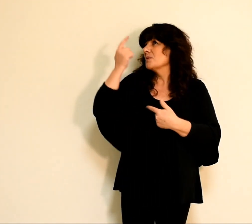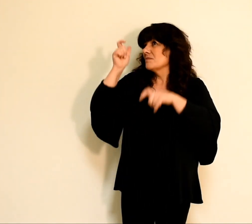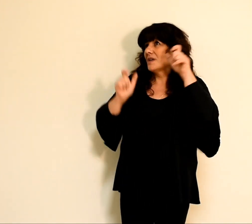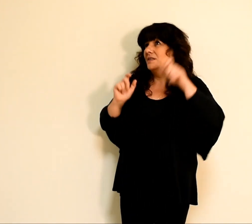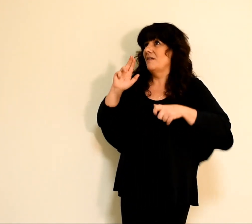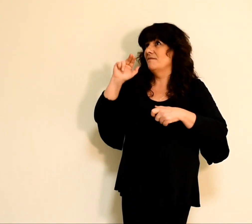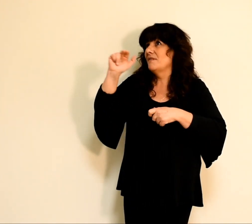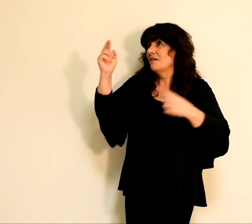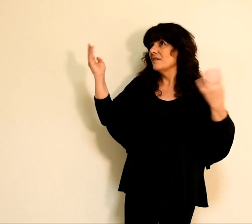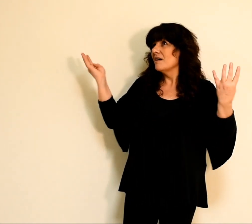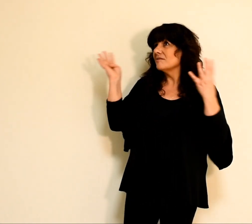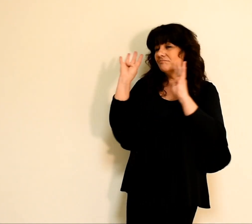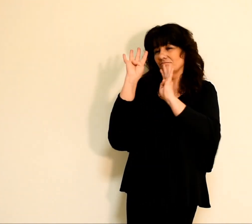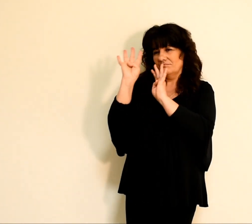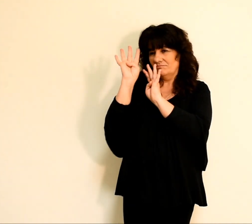prosterneront devant toi.